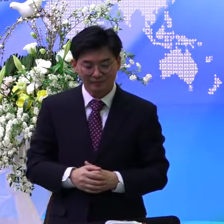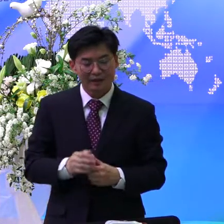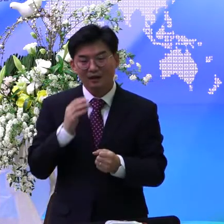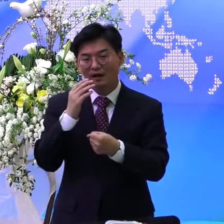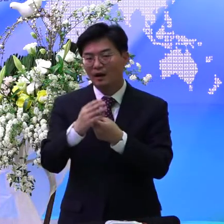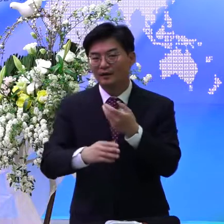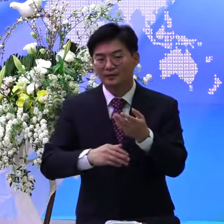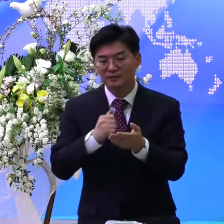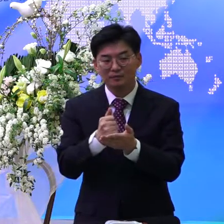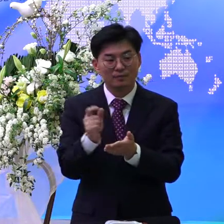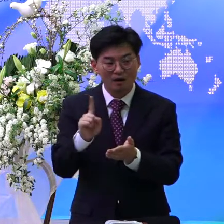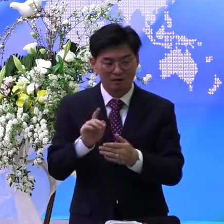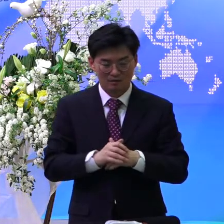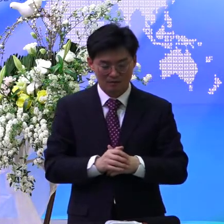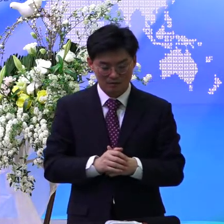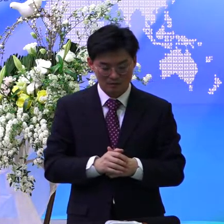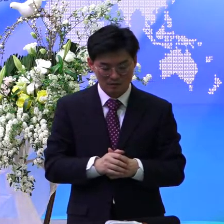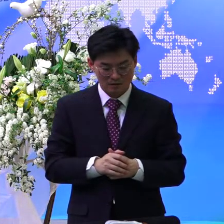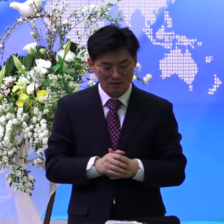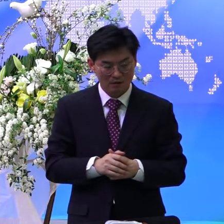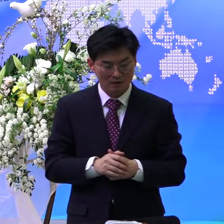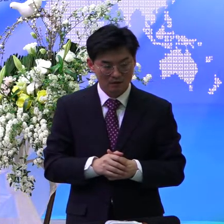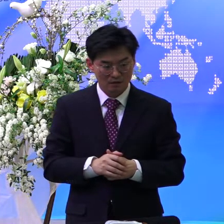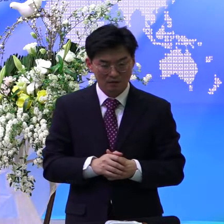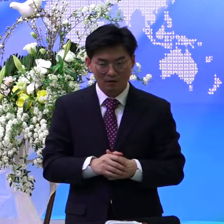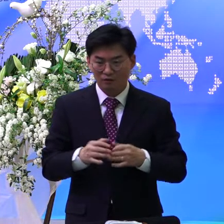그를 큰 용사라고 부르시면서